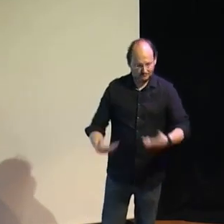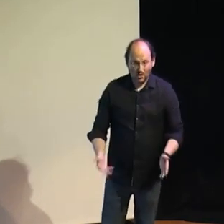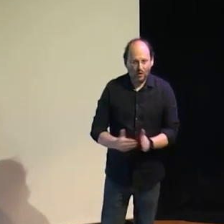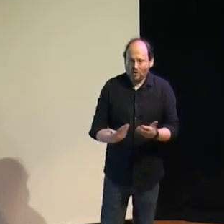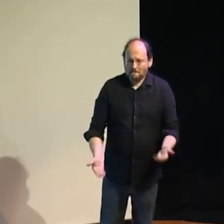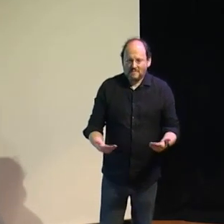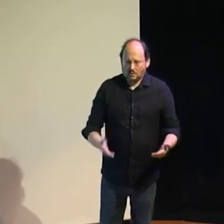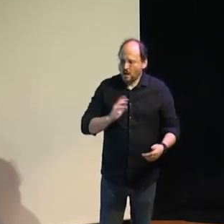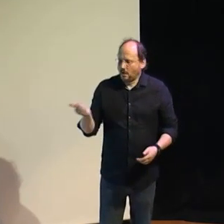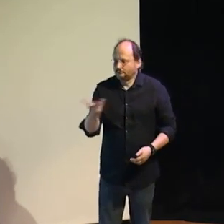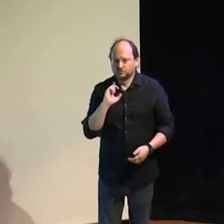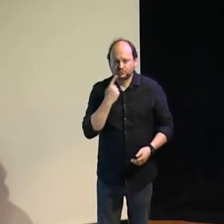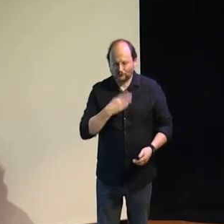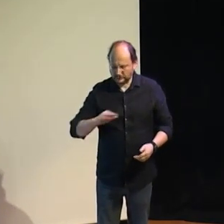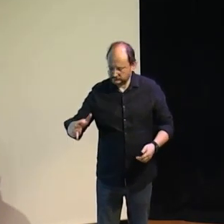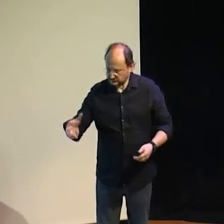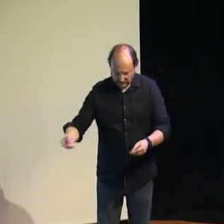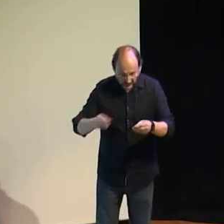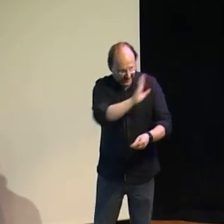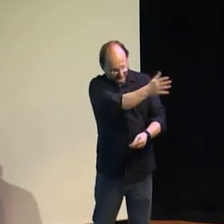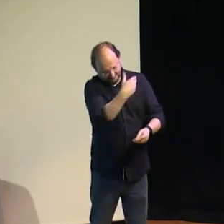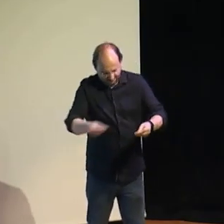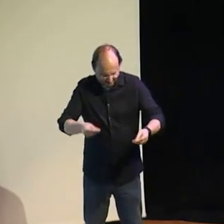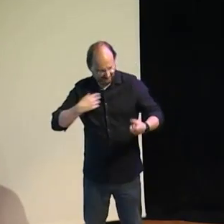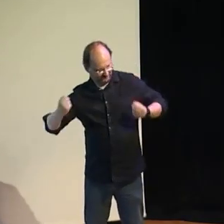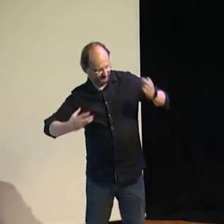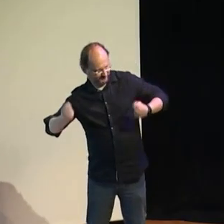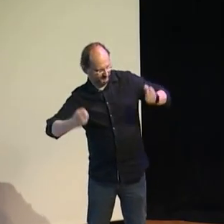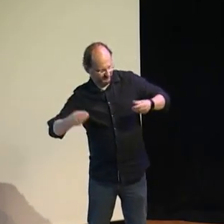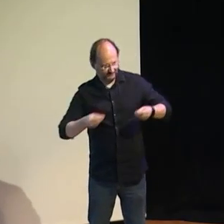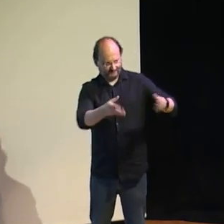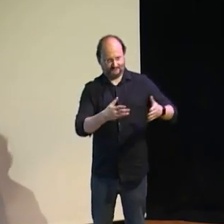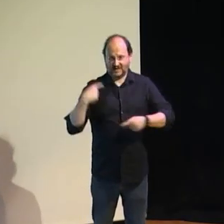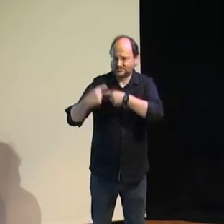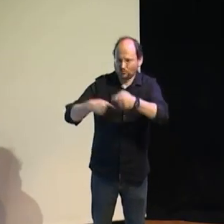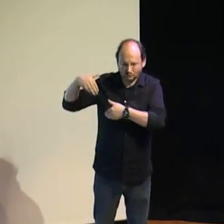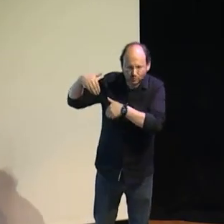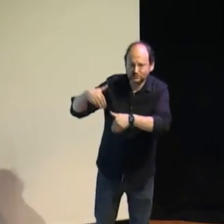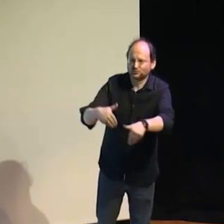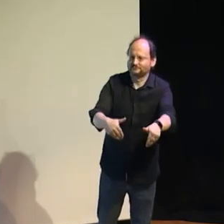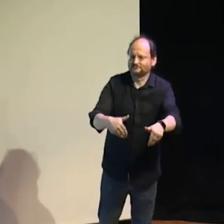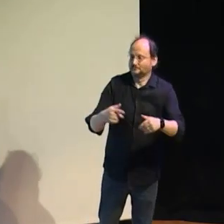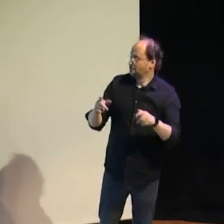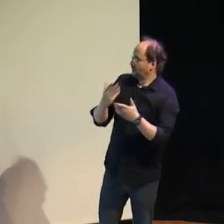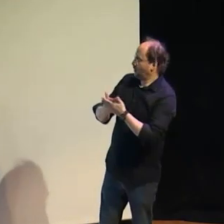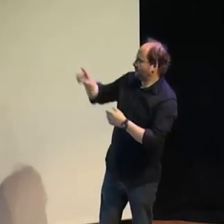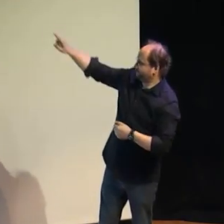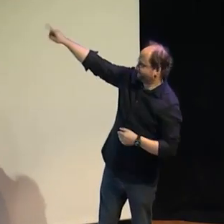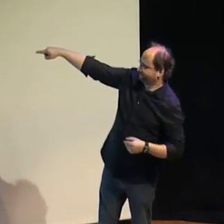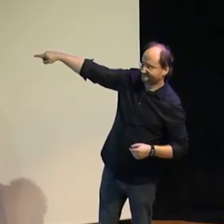informations entre elles. Et encore maintenant, d'ailleurs, il y a des sourds qui ne maîtrisent pas très bien le français et à qui on transmet des informations directement en